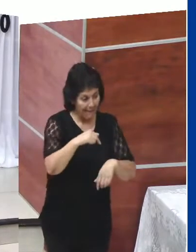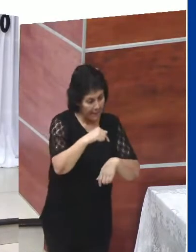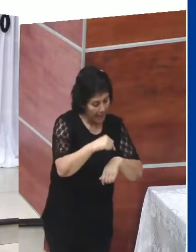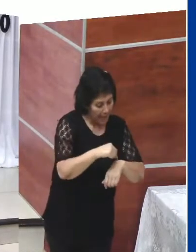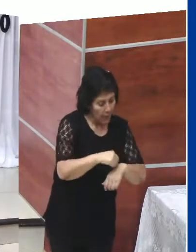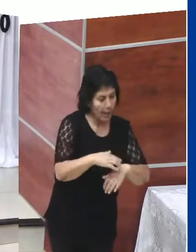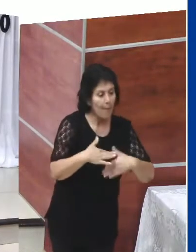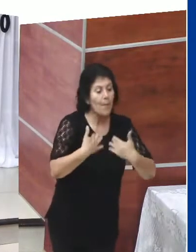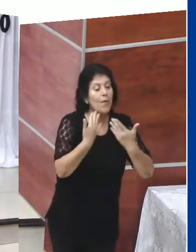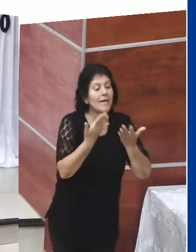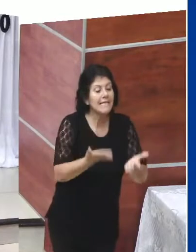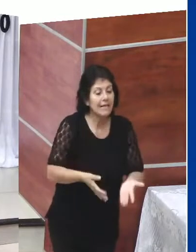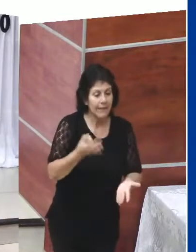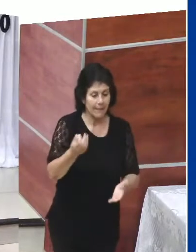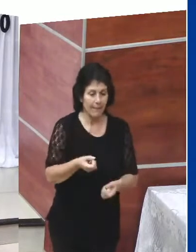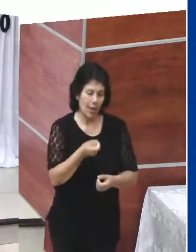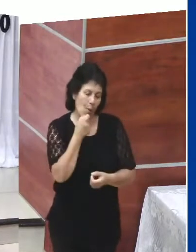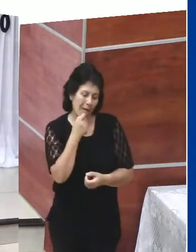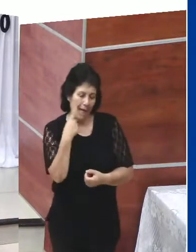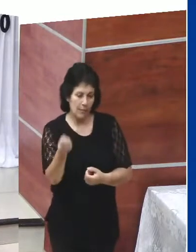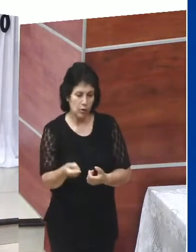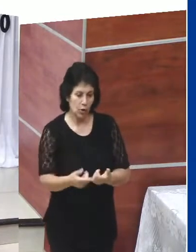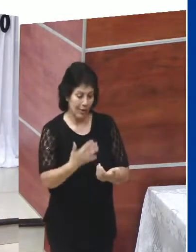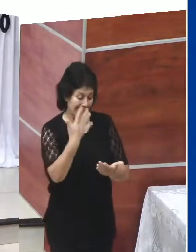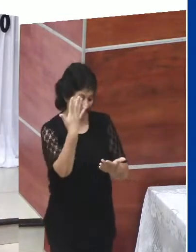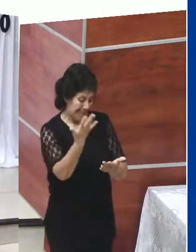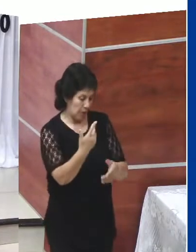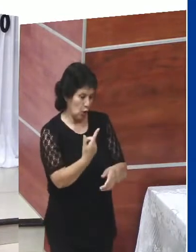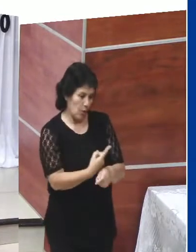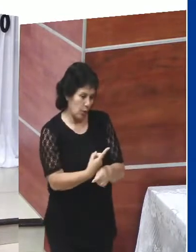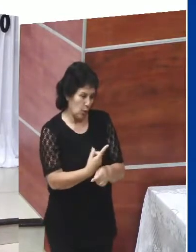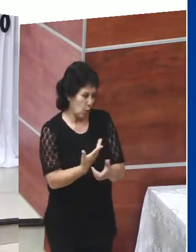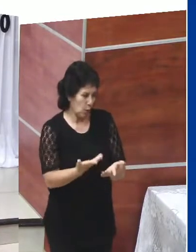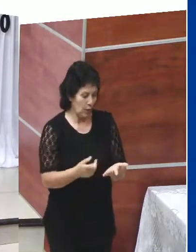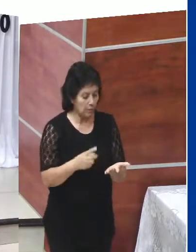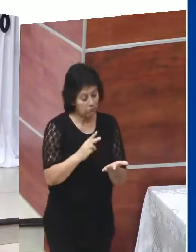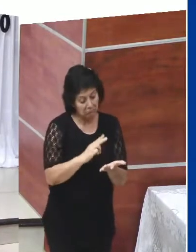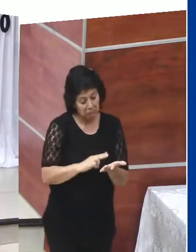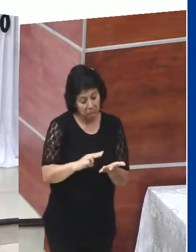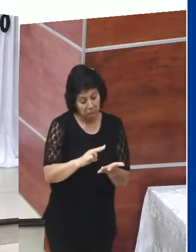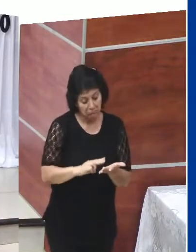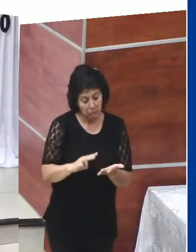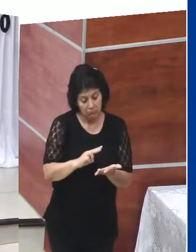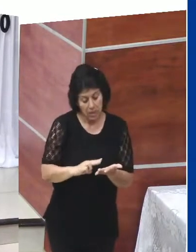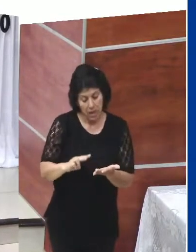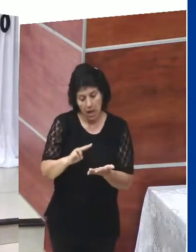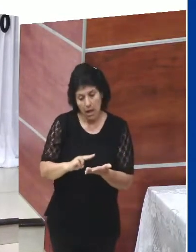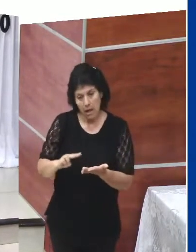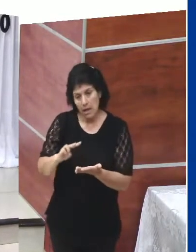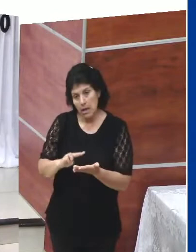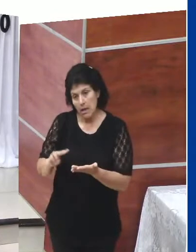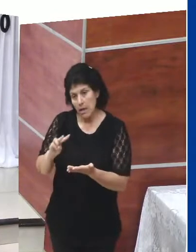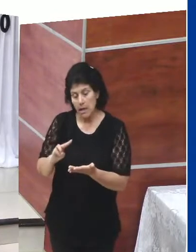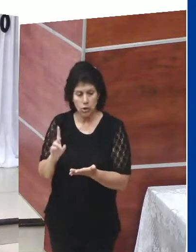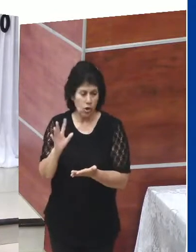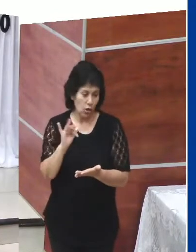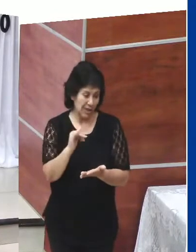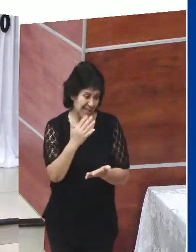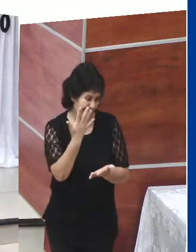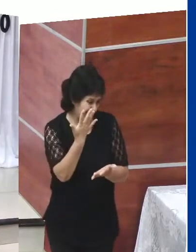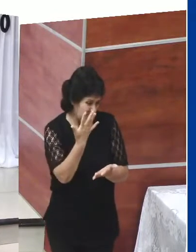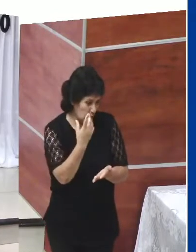Si dedicásemos, por ejemplo, 5 minutos a leer la Biblia, en 3 años podríamos leerla de tapa a tapa.